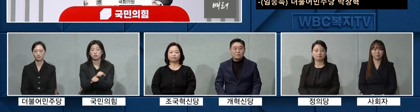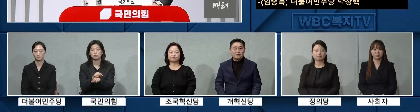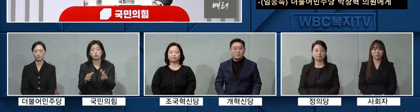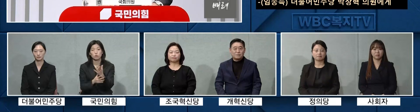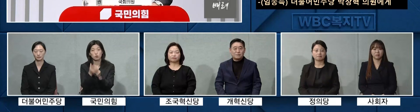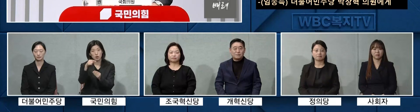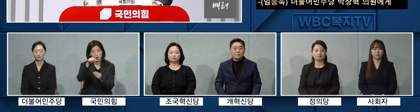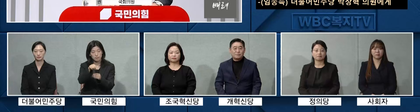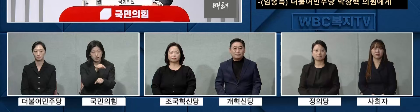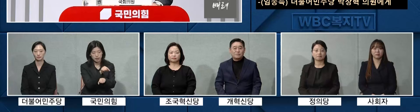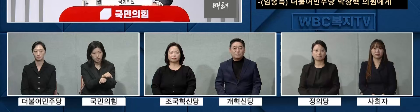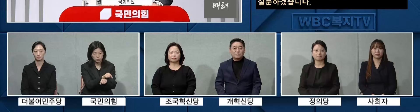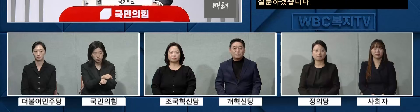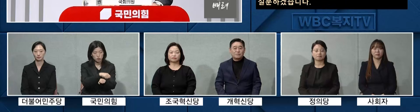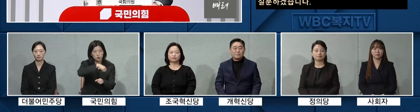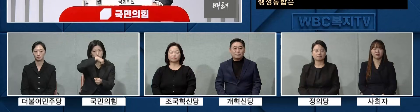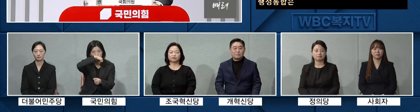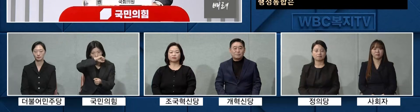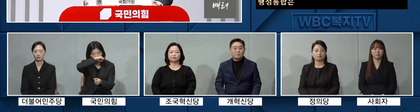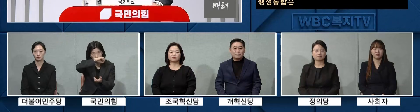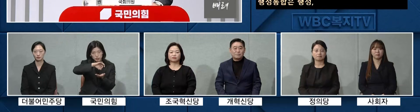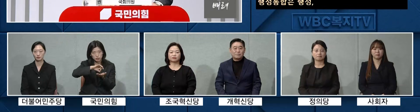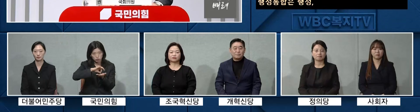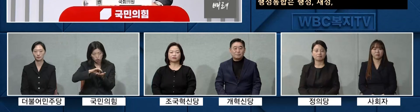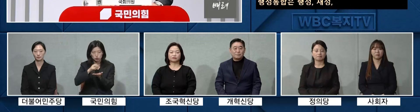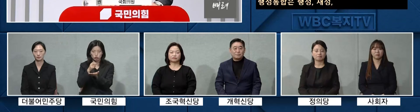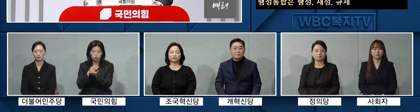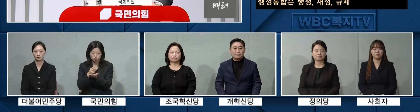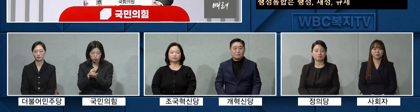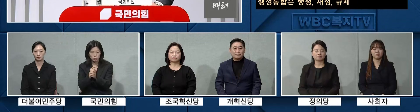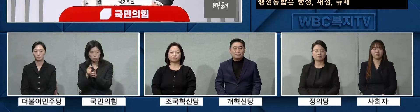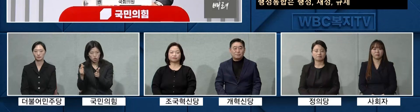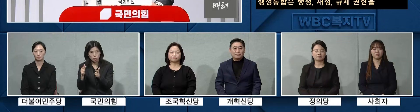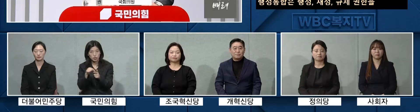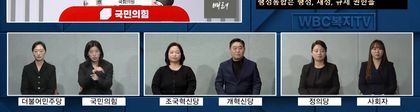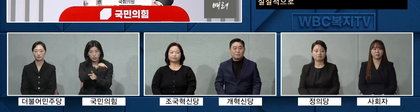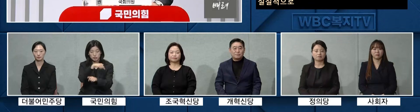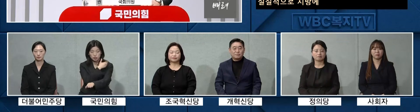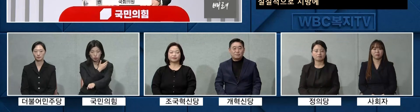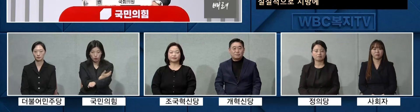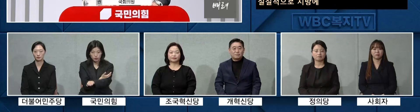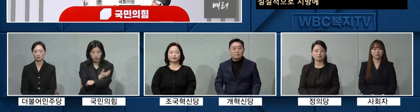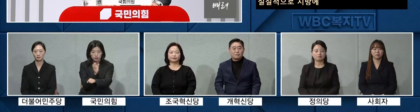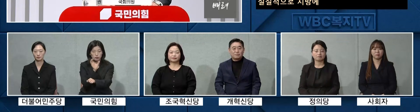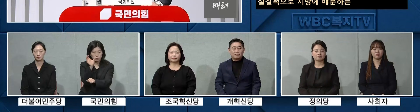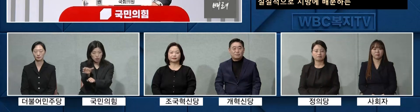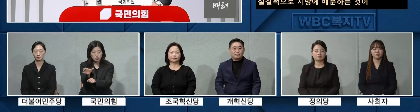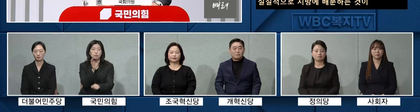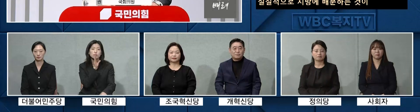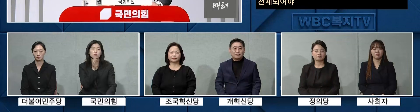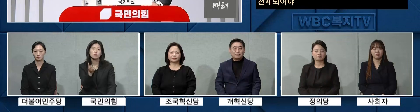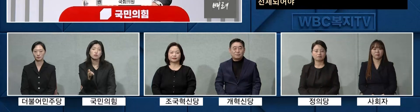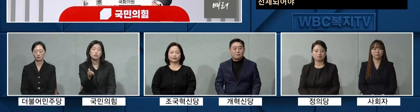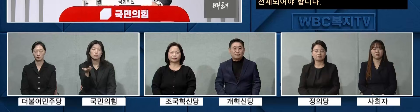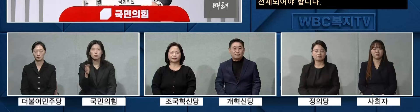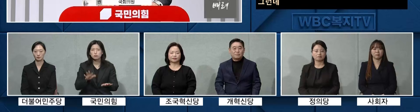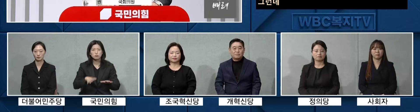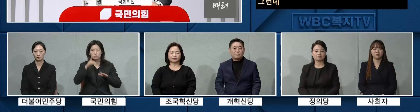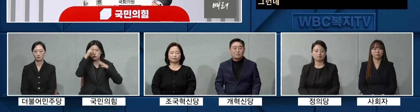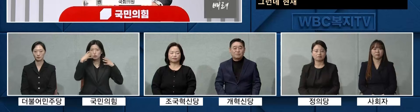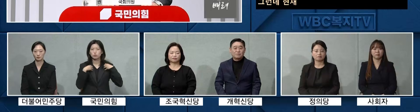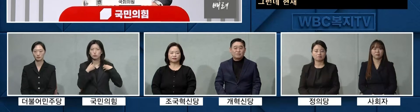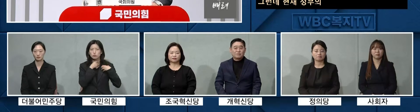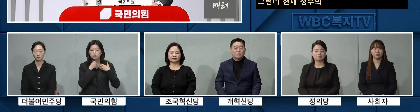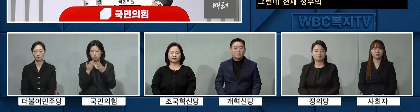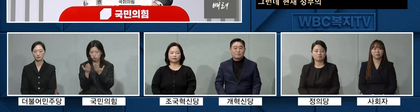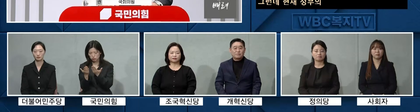행정, 재정, 규제 권한을 실질적으로 지방에 배분하는 것이 전제되어야 합니다. 그런데 현재 정부의 추진 방식은